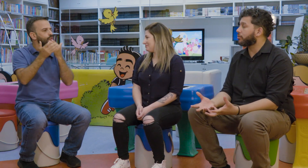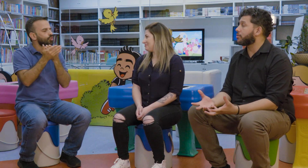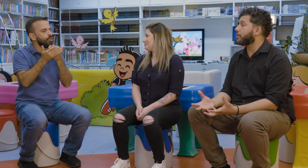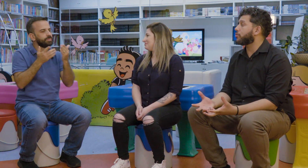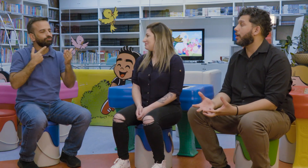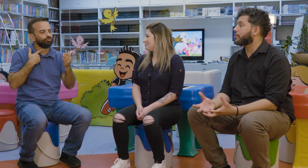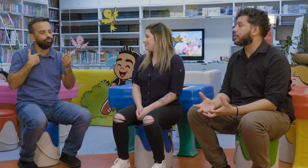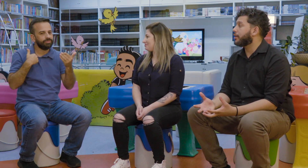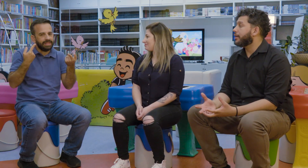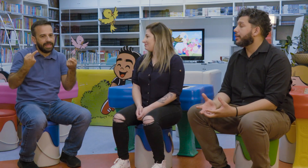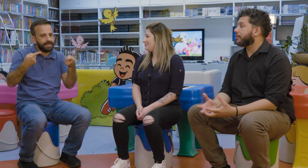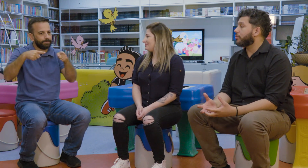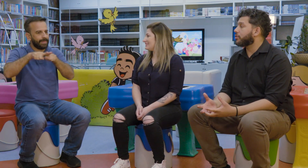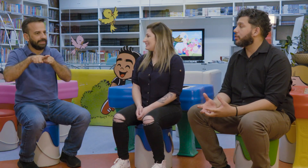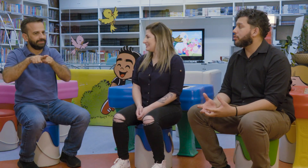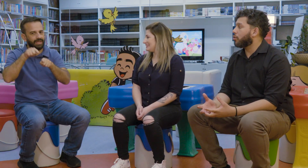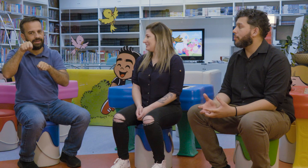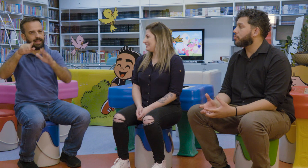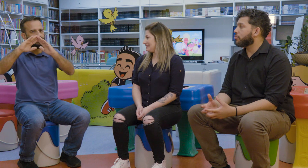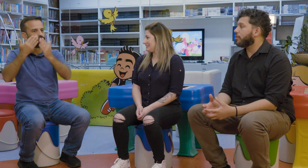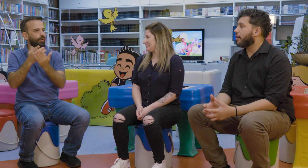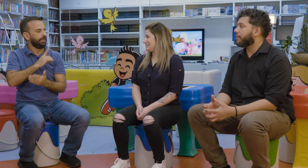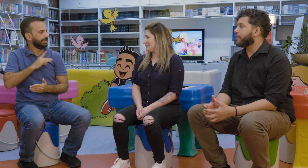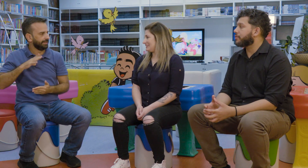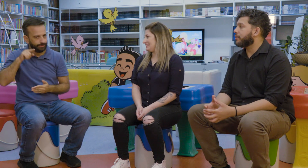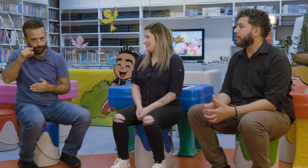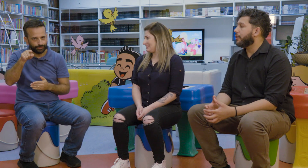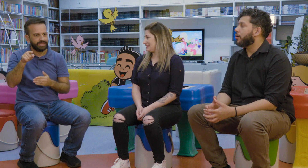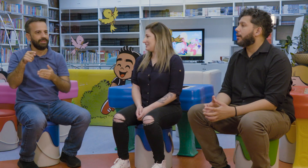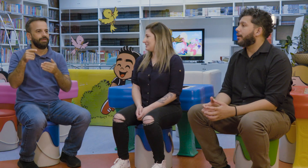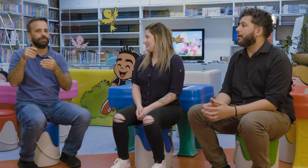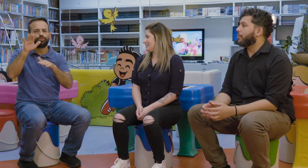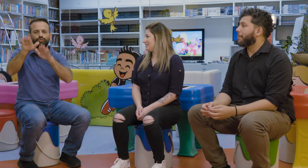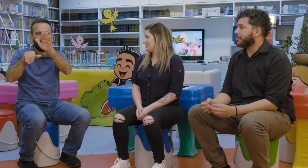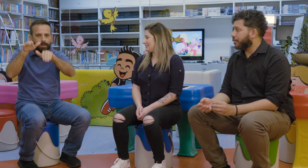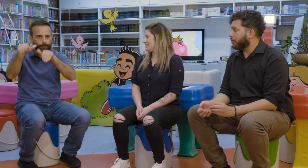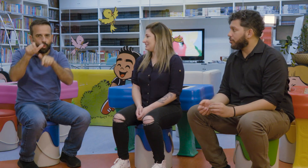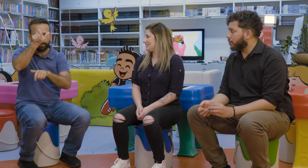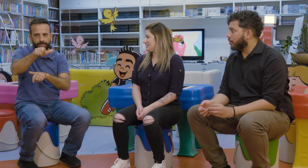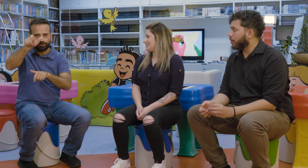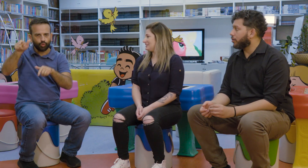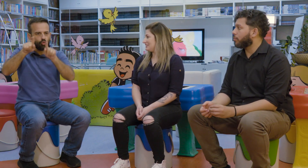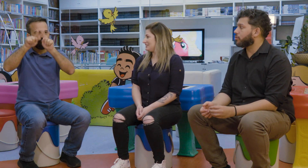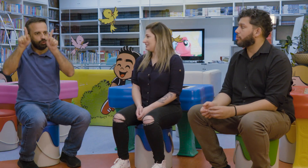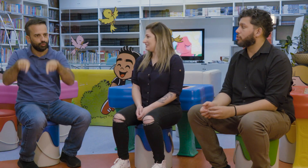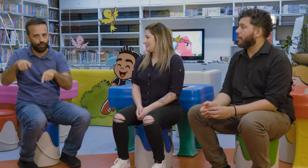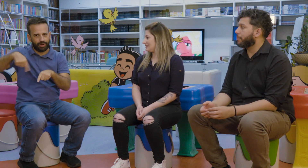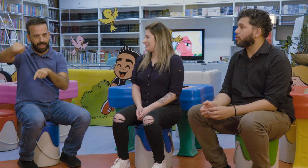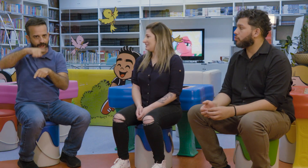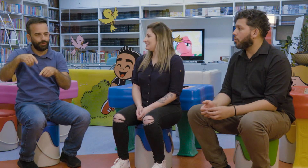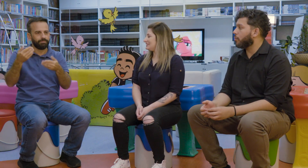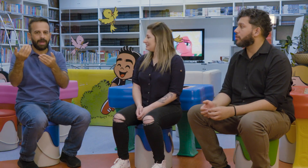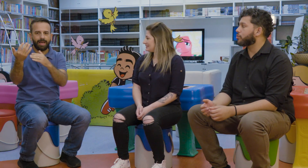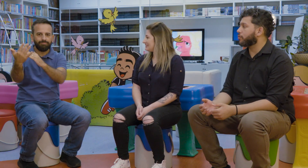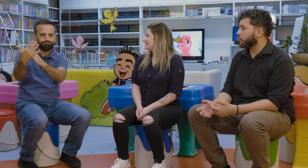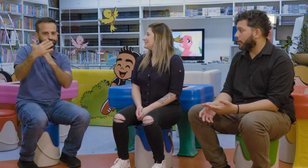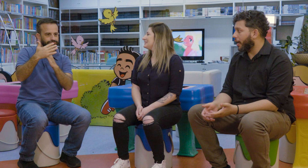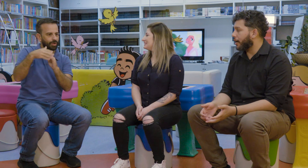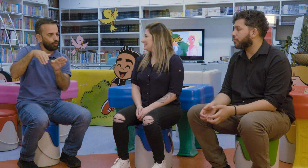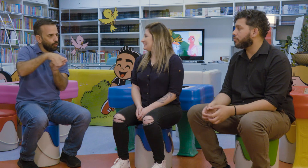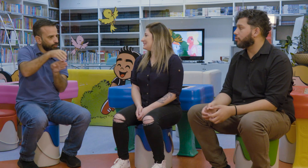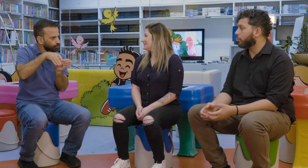tinha que estar dentro desse personagem. Então a gente começou a fazer uma parceria com a escola, começou a chamar pessoas,